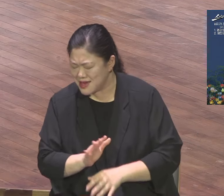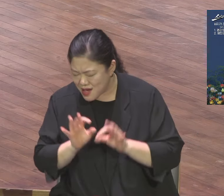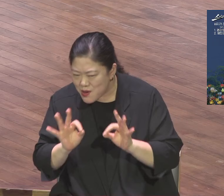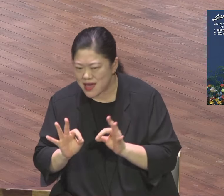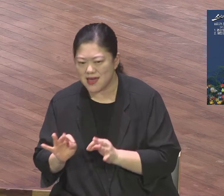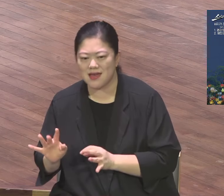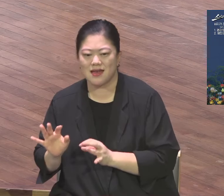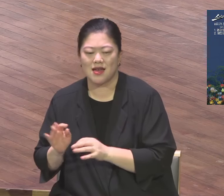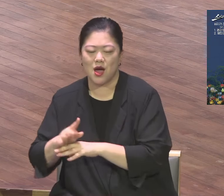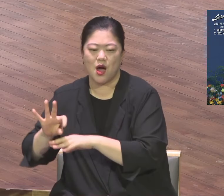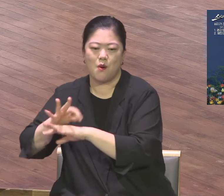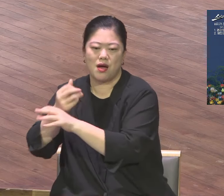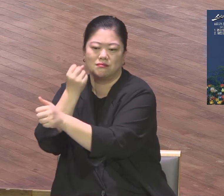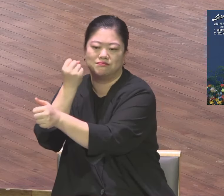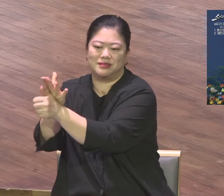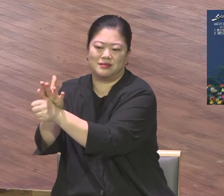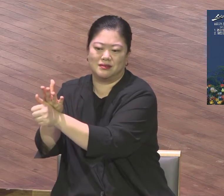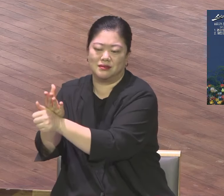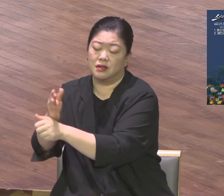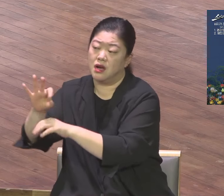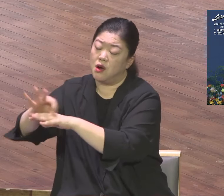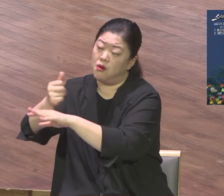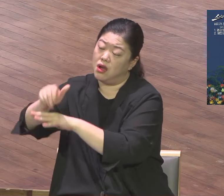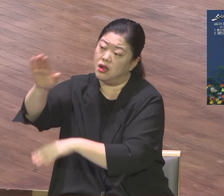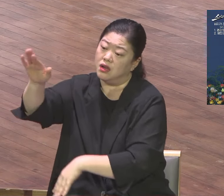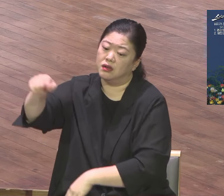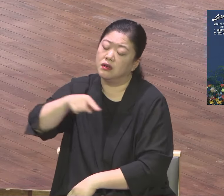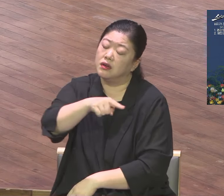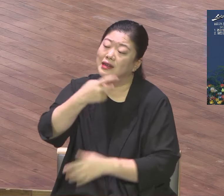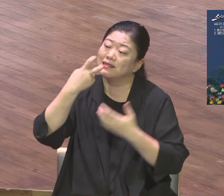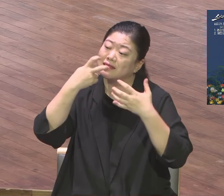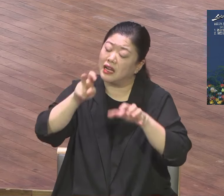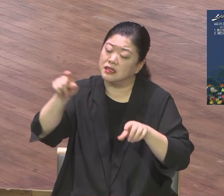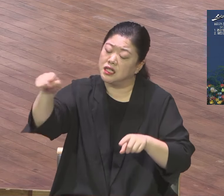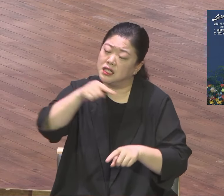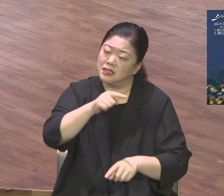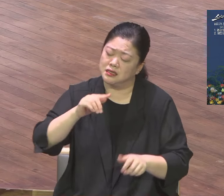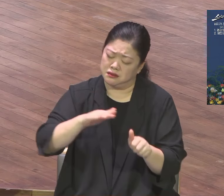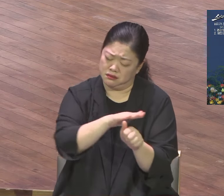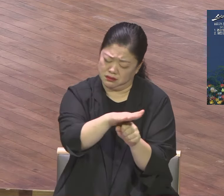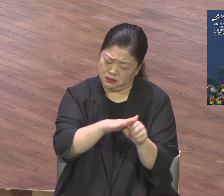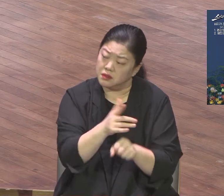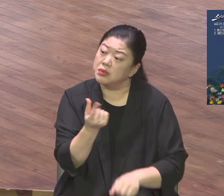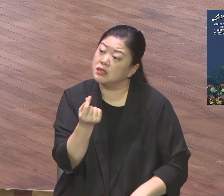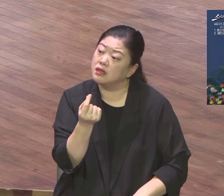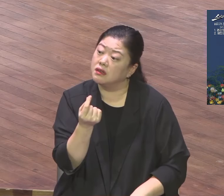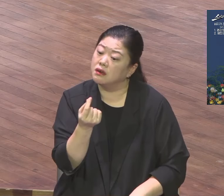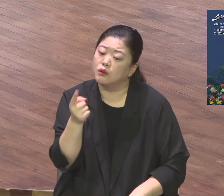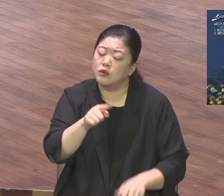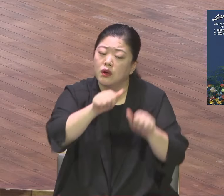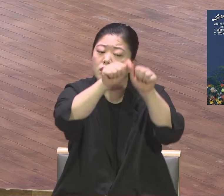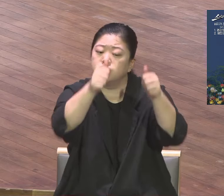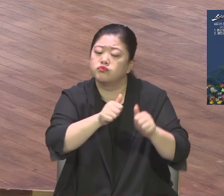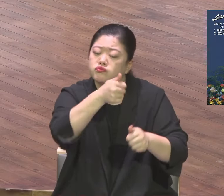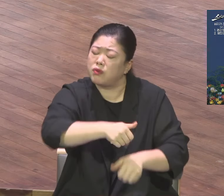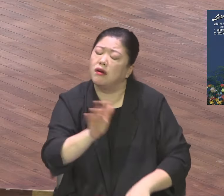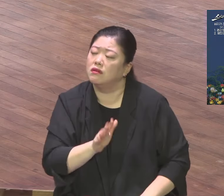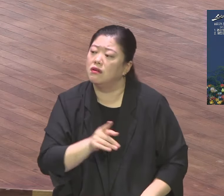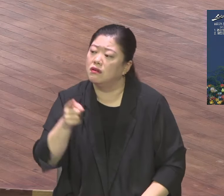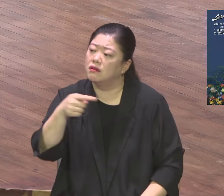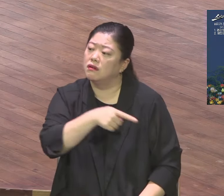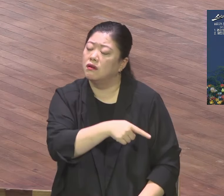확인하려고. 사드락 메삭 아벤느고, 너희들 내 기회 한 번 더 줄게. 지금 내 앞에 지금 한번